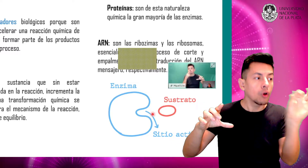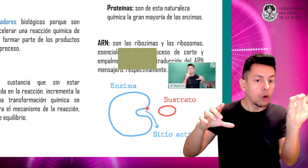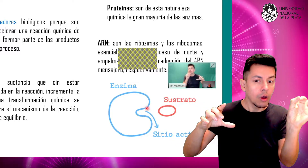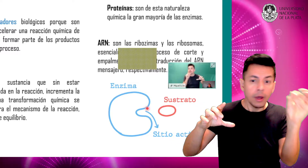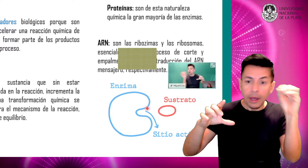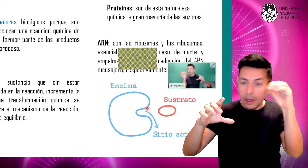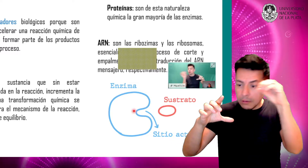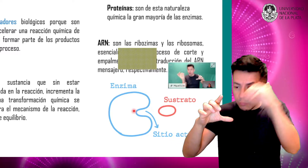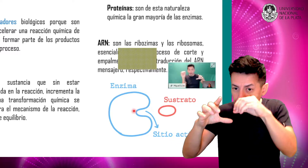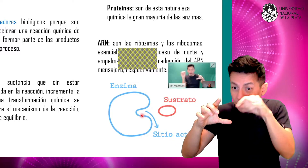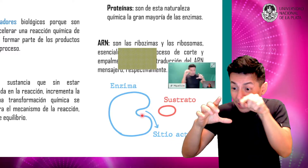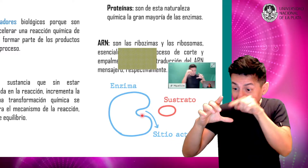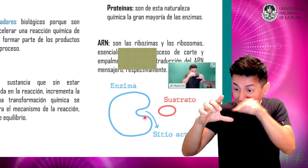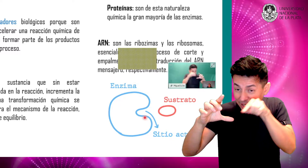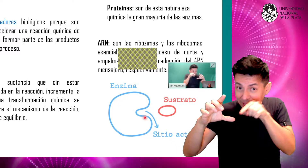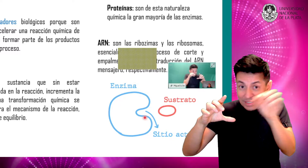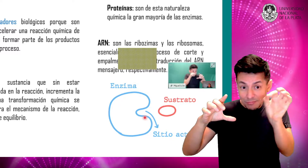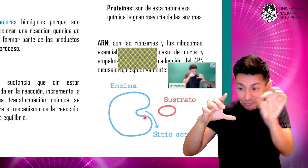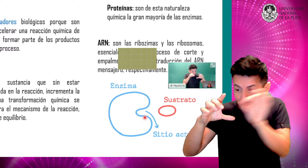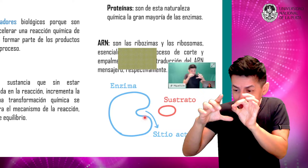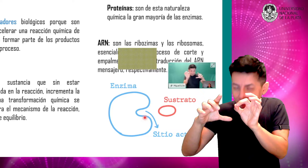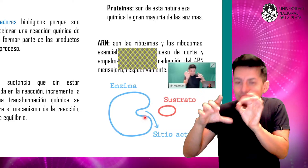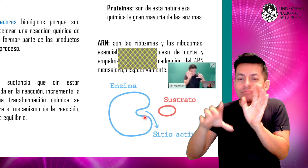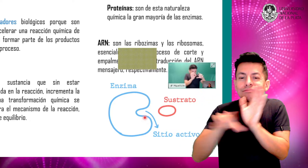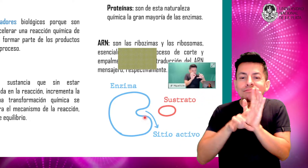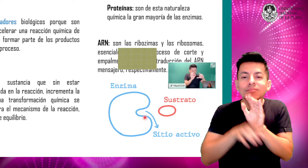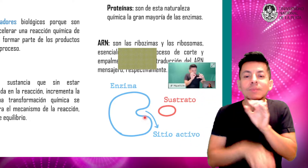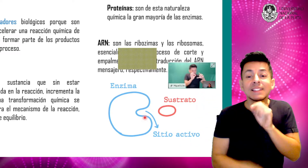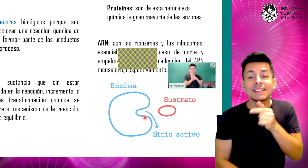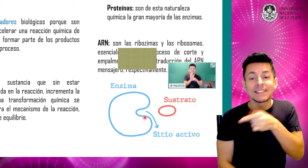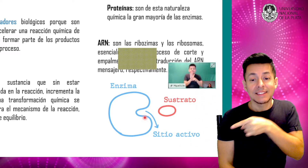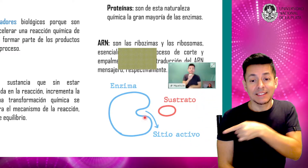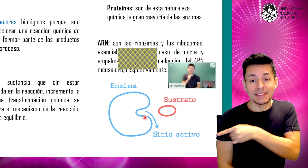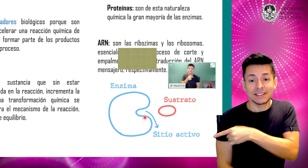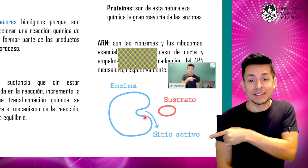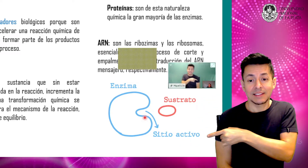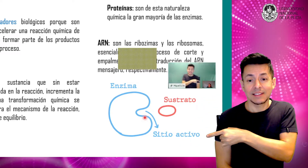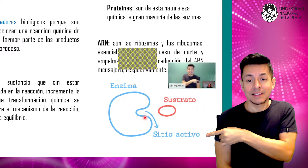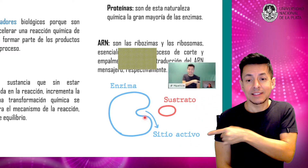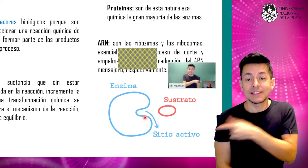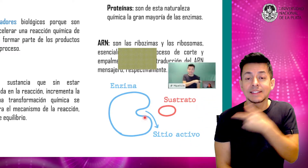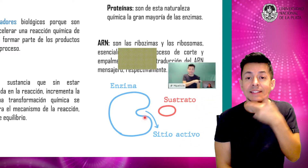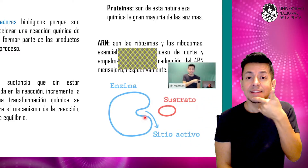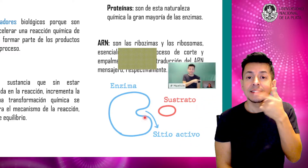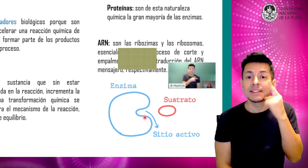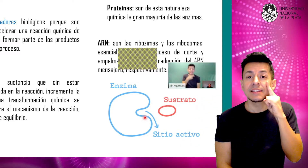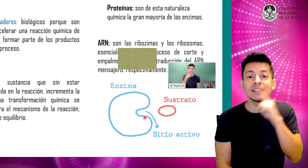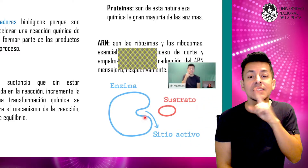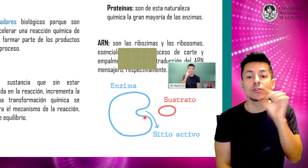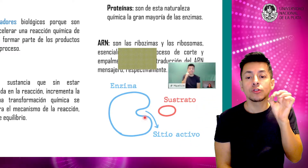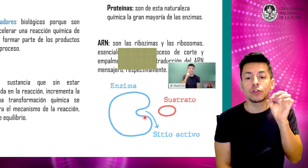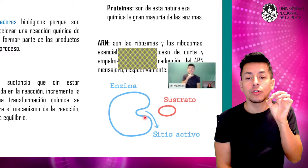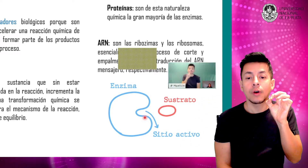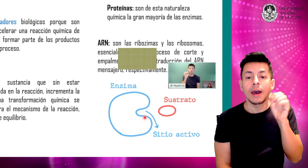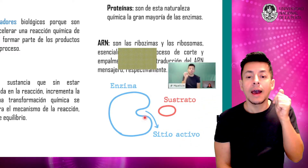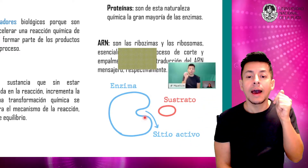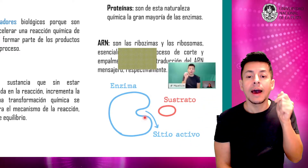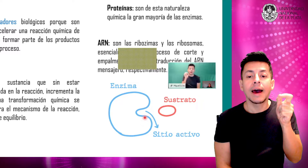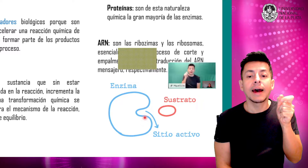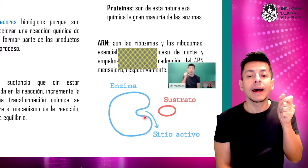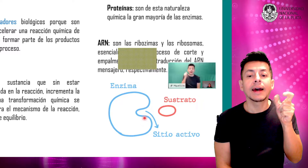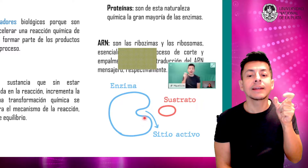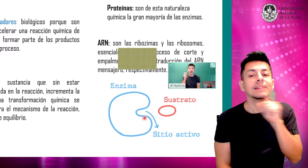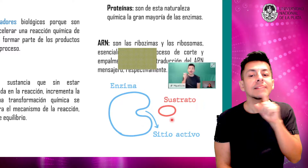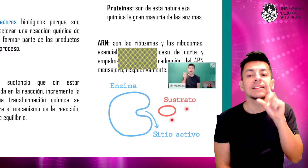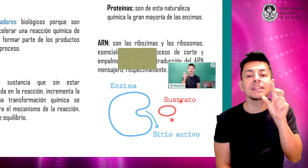Cada enzima tiene un sitio activo con una forma específica y particular, que es capaz y se